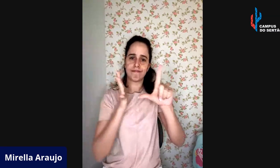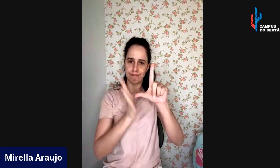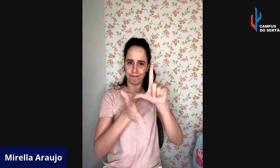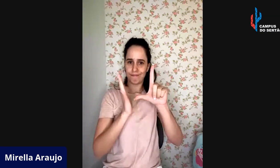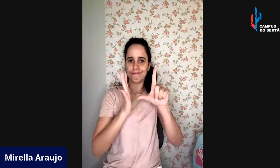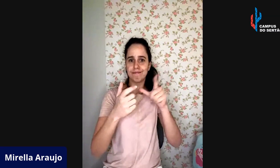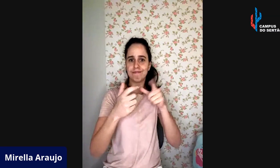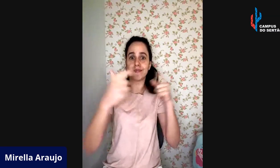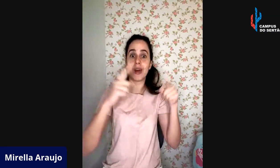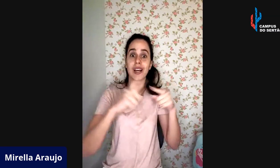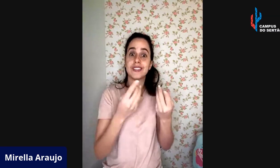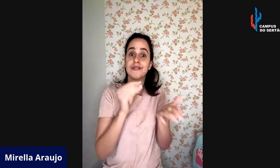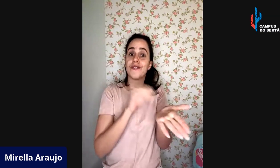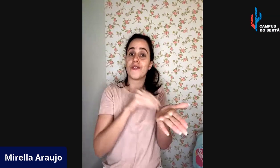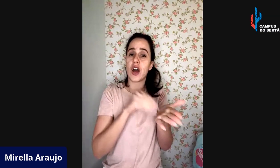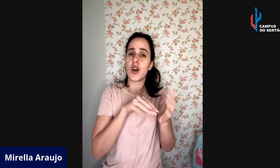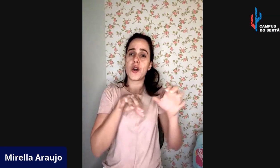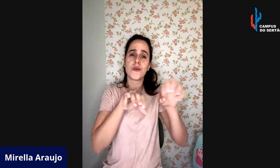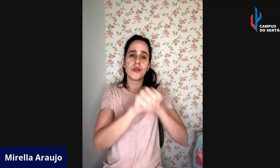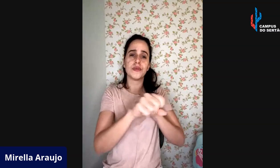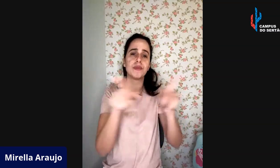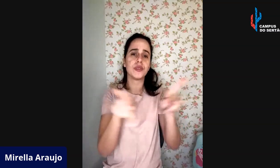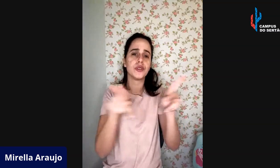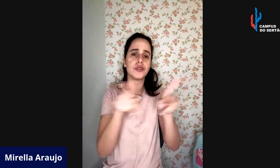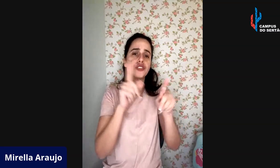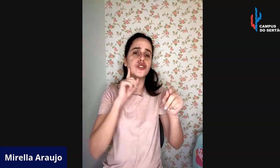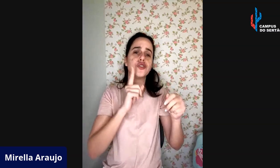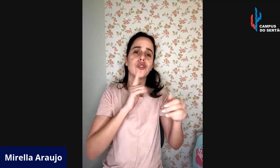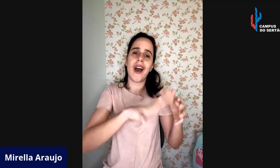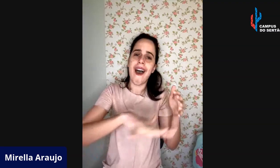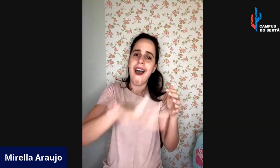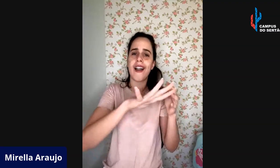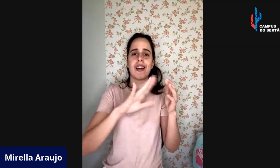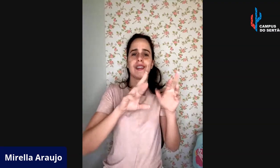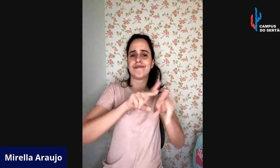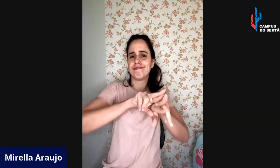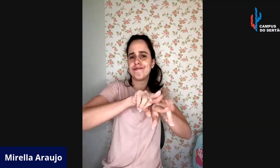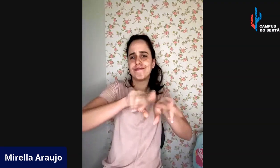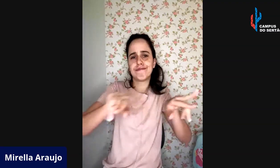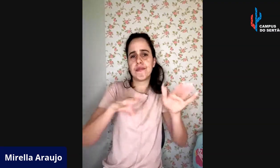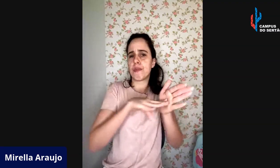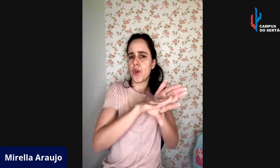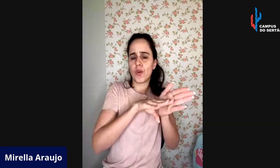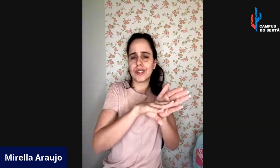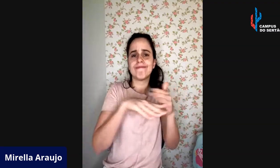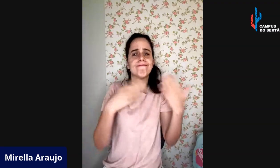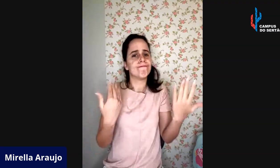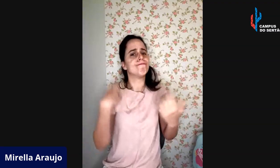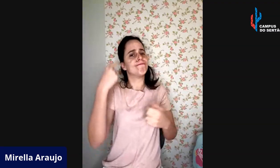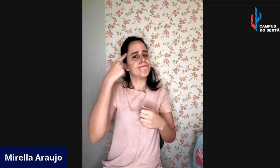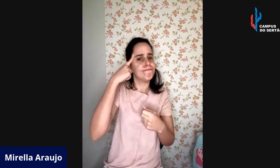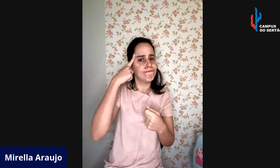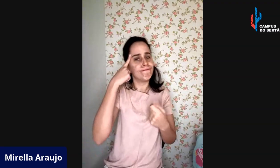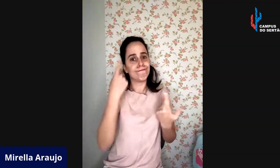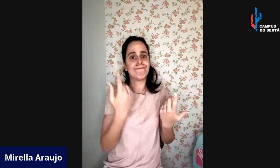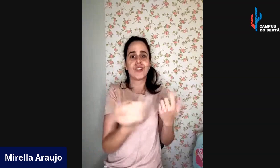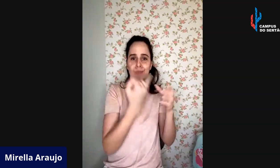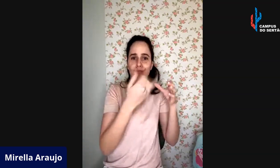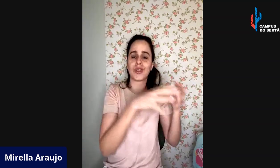áreas. Mas a gente sabe que a grande maioria dos surdos hoje, eles são formados no Letras Libras, eles não têm formação